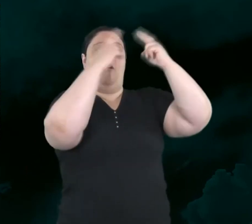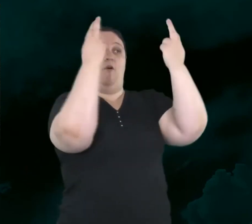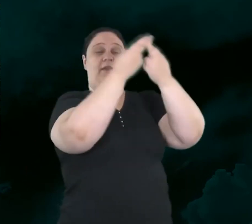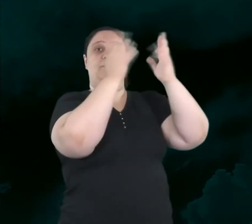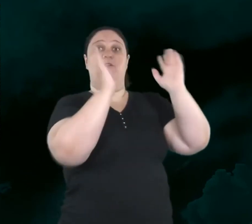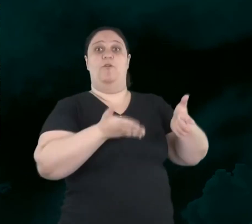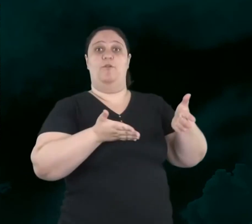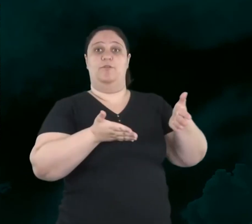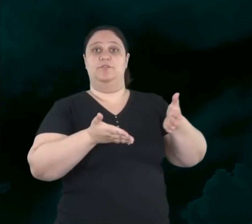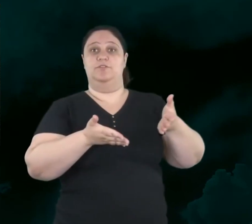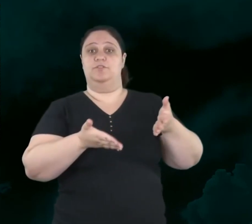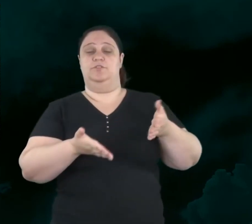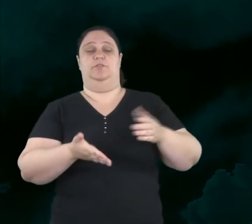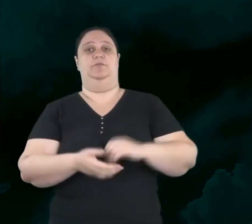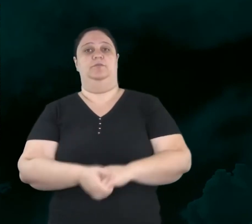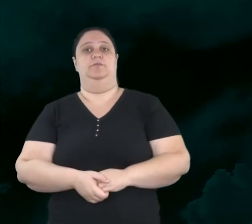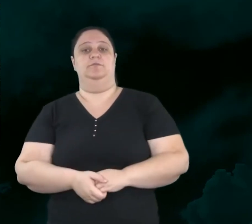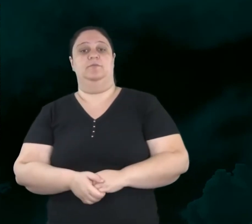você aproveite isso,